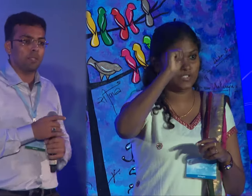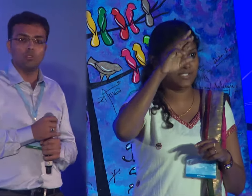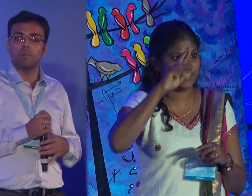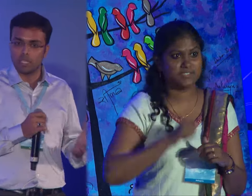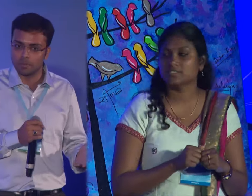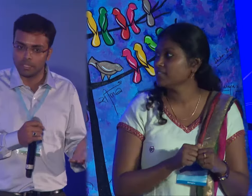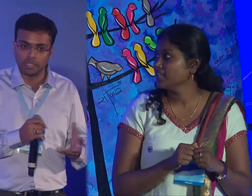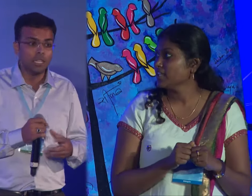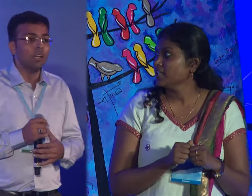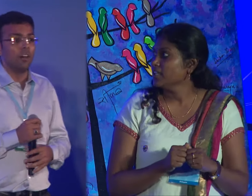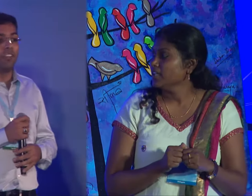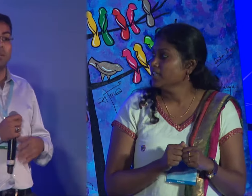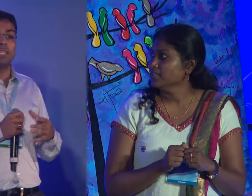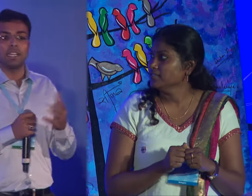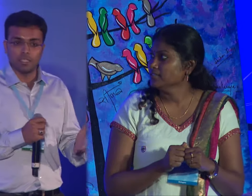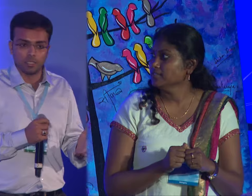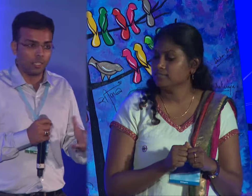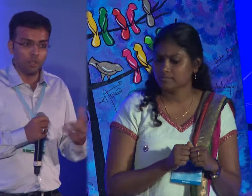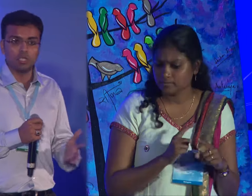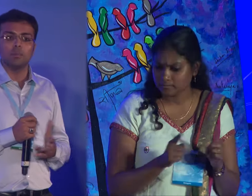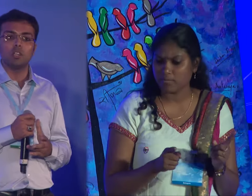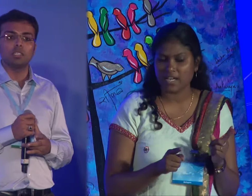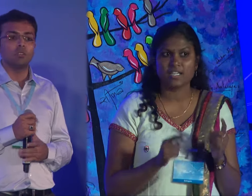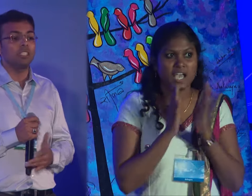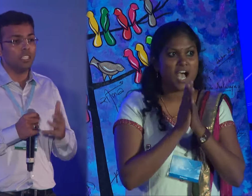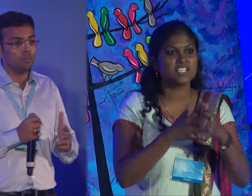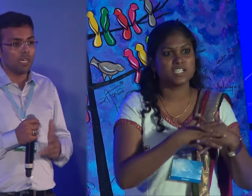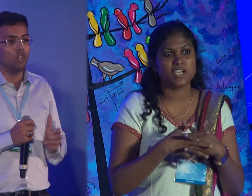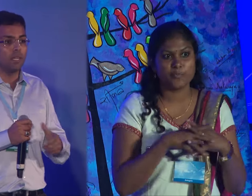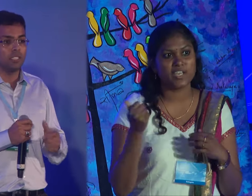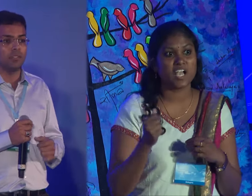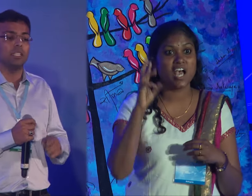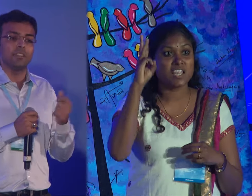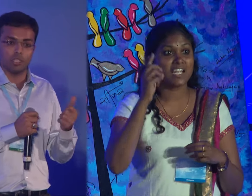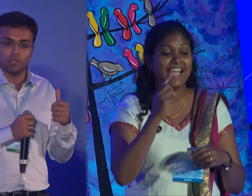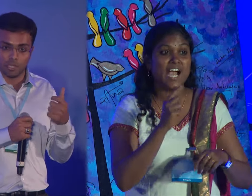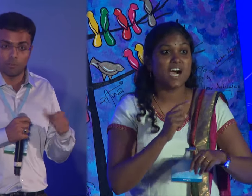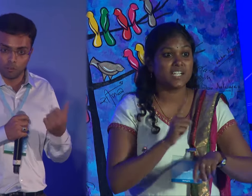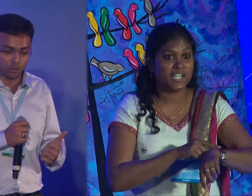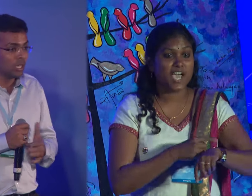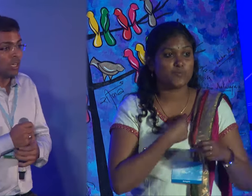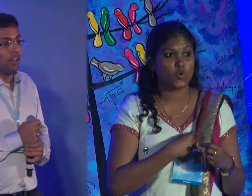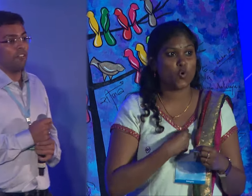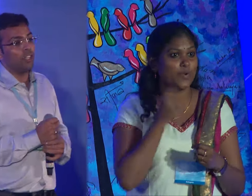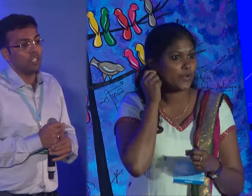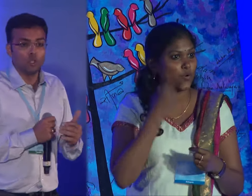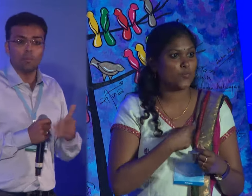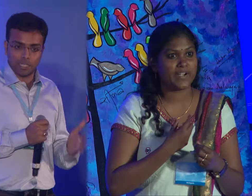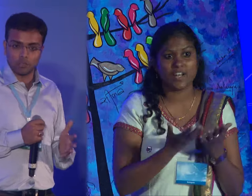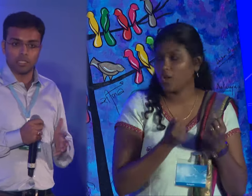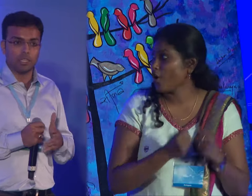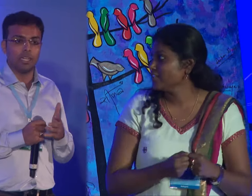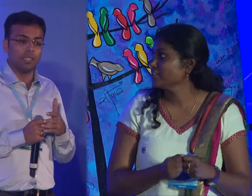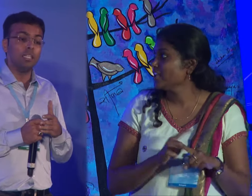में हुए ओलंपिक्स में उन्होंने पार्टिसिपेट किया। फिर टमिका कैचिंग्स हैं, यूएसए से बिलोंग करते हैं, उन्होंने 3 बार गोल्ड मेडल जीते हुए हैं डेफ होने के बावजूद। फिर